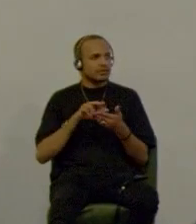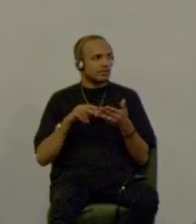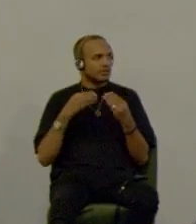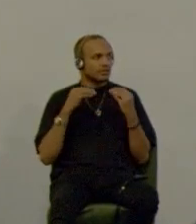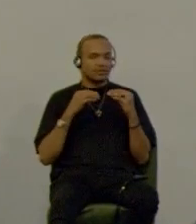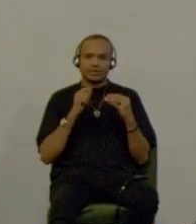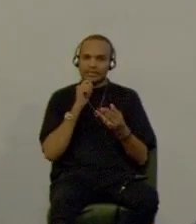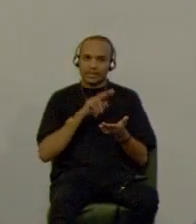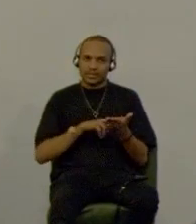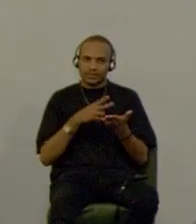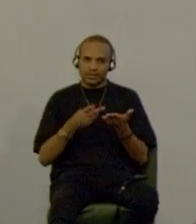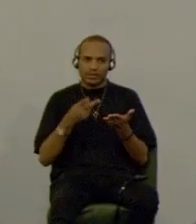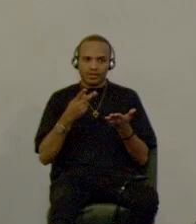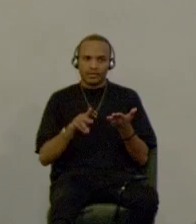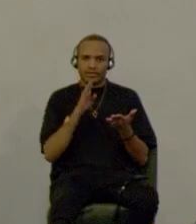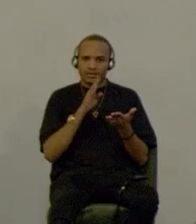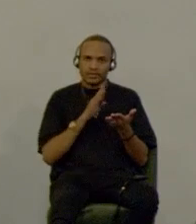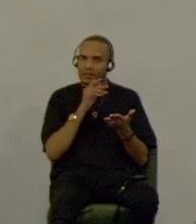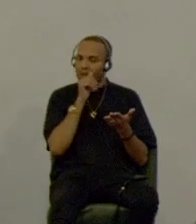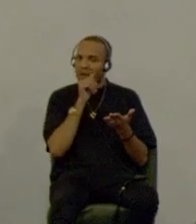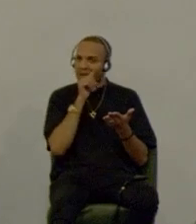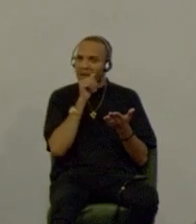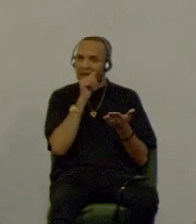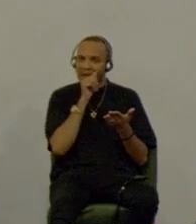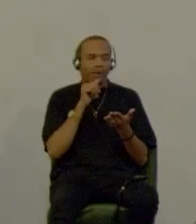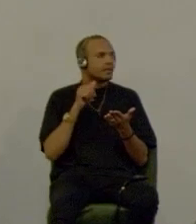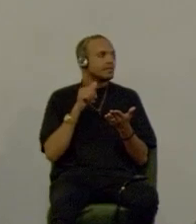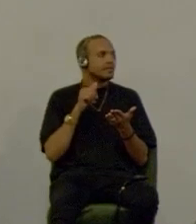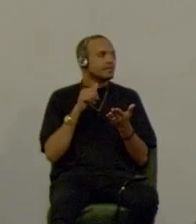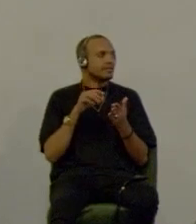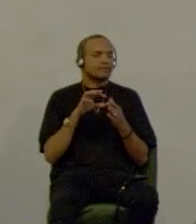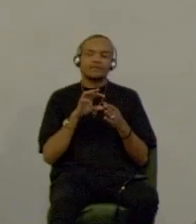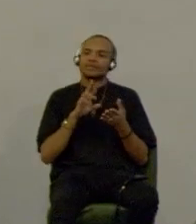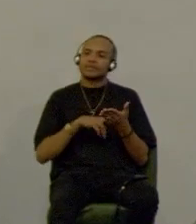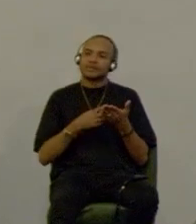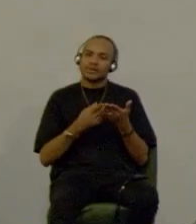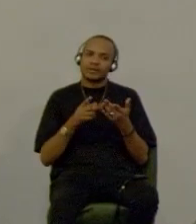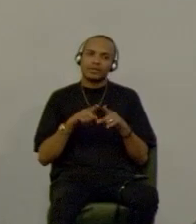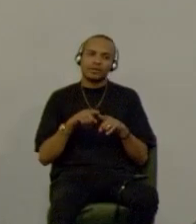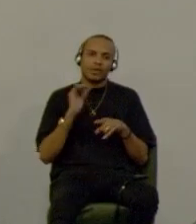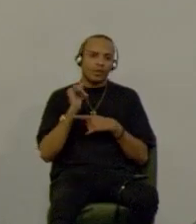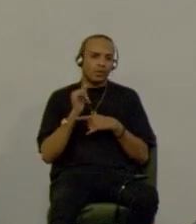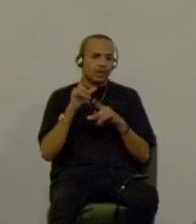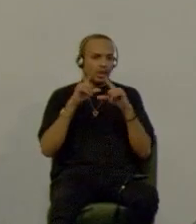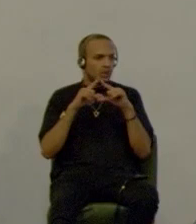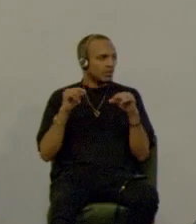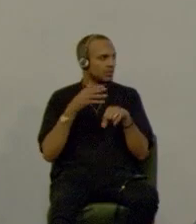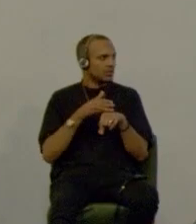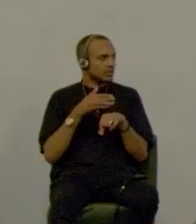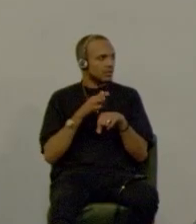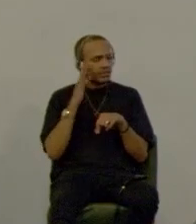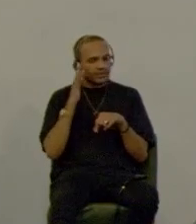sem tradução, no Brasil, dentre elas, em livre tradução, Contos da Lua, Ensaios sobre